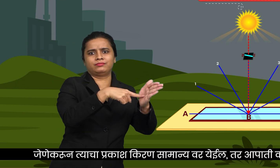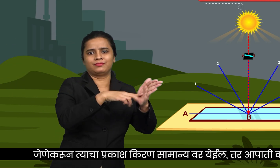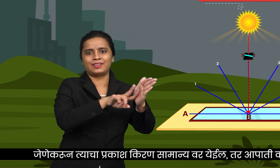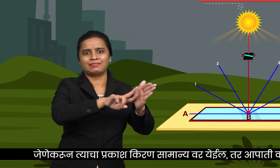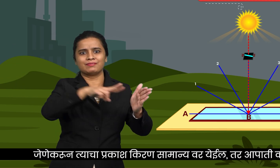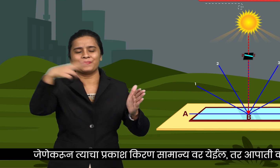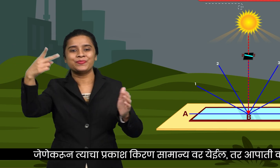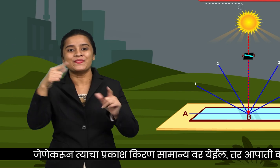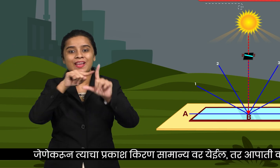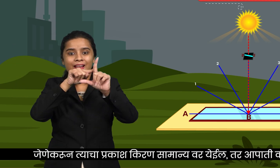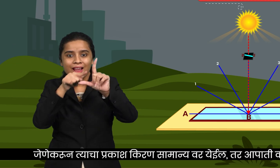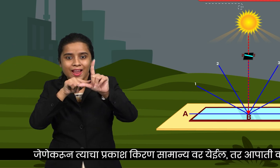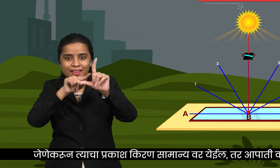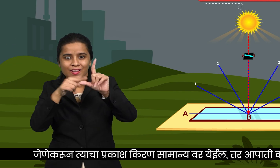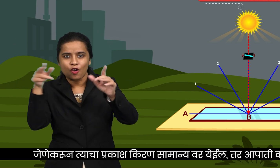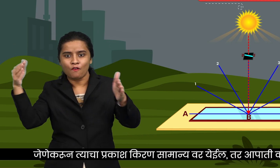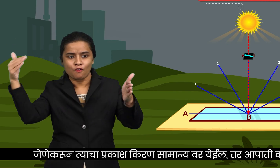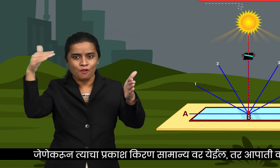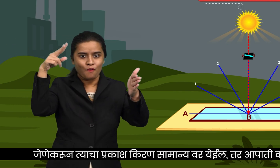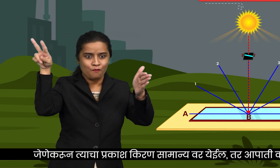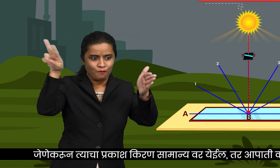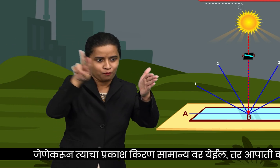तर आपती कोन 0 असेल.